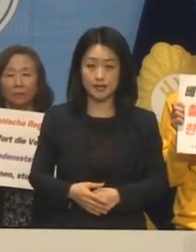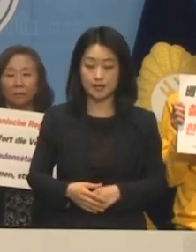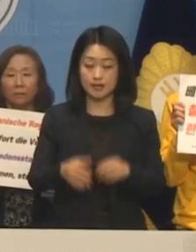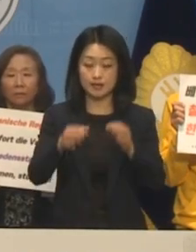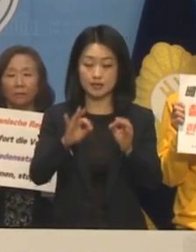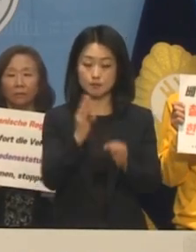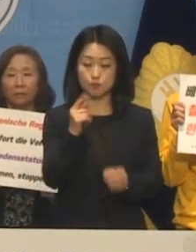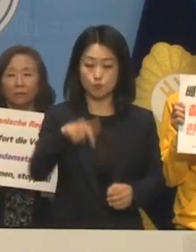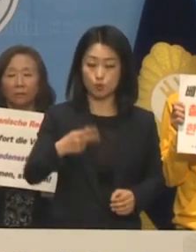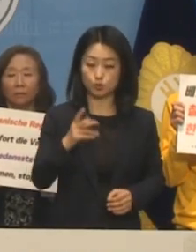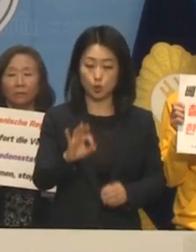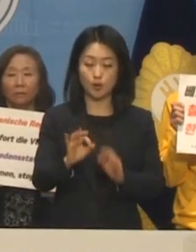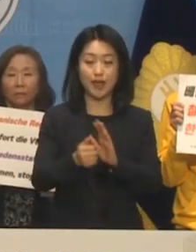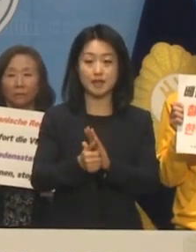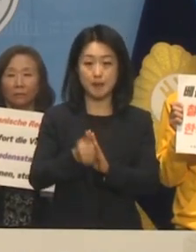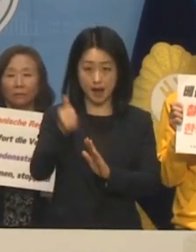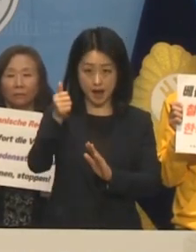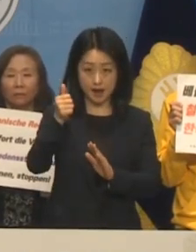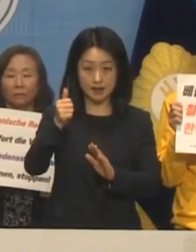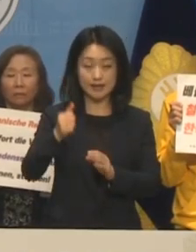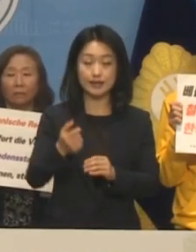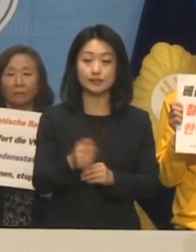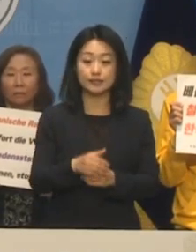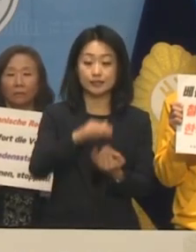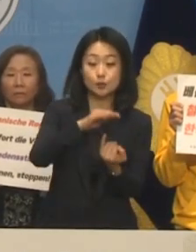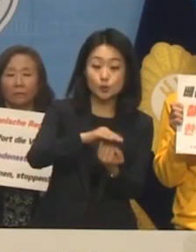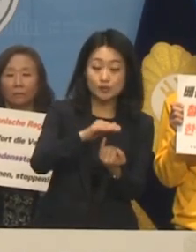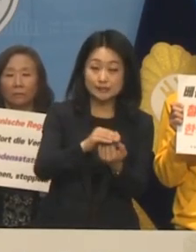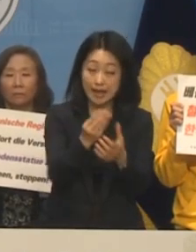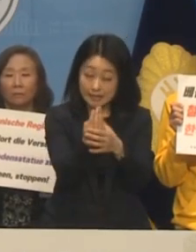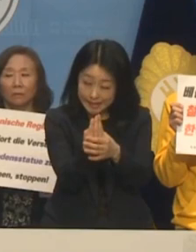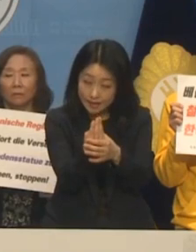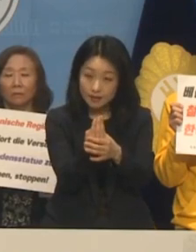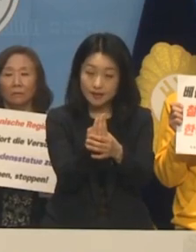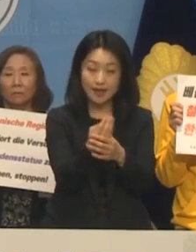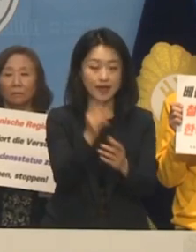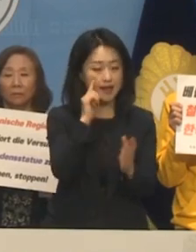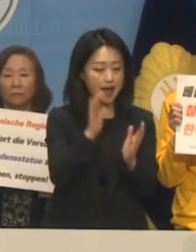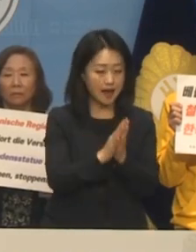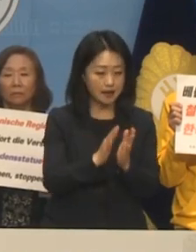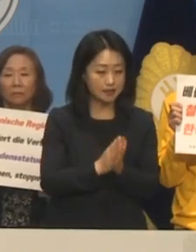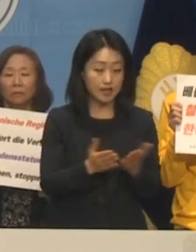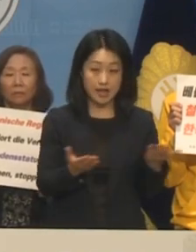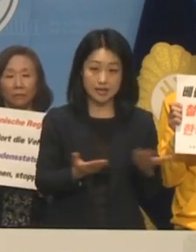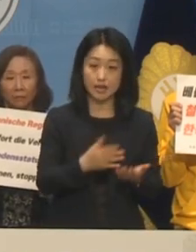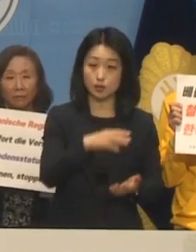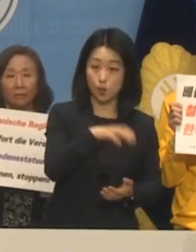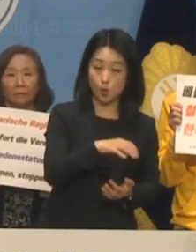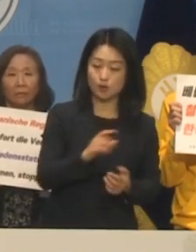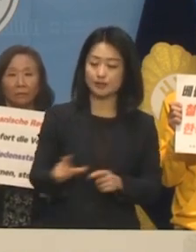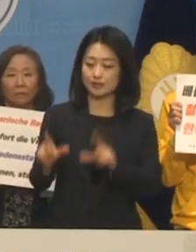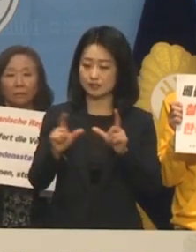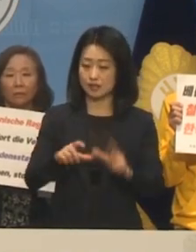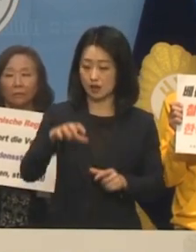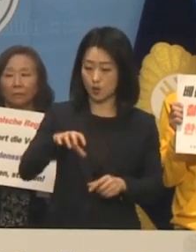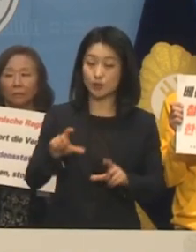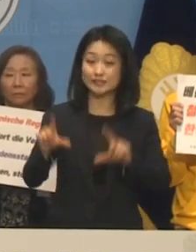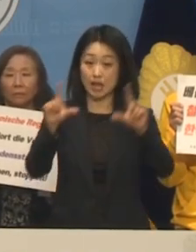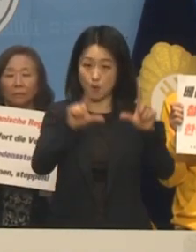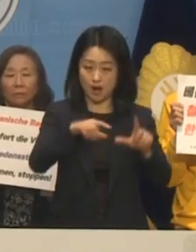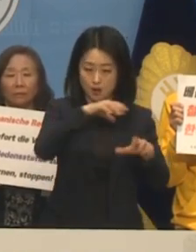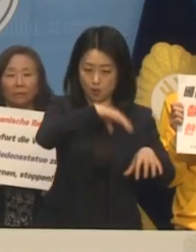김복동 희망을 중심으로 해서 작은 소녀상을 각자가 일하고 있는 곳, 각자가 살고 있는 일상생활